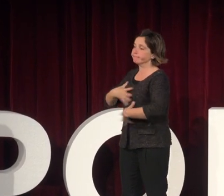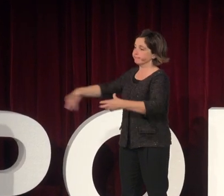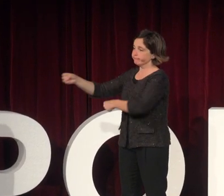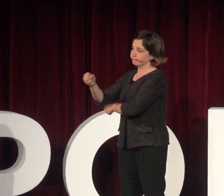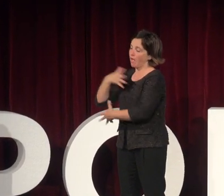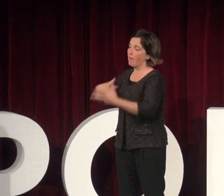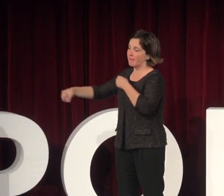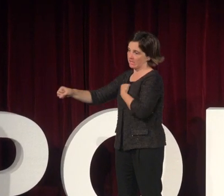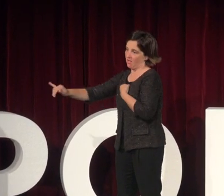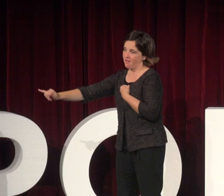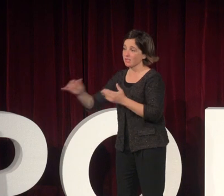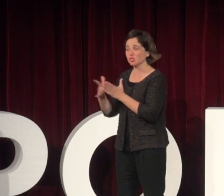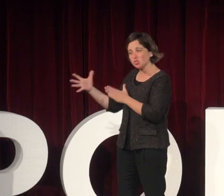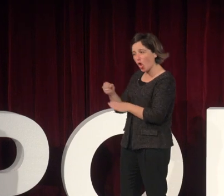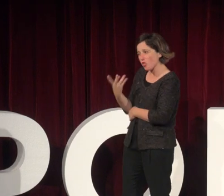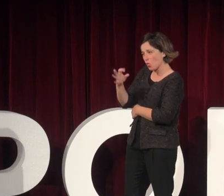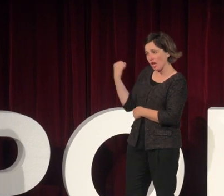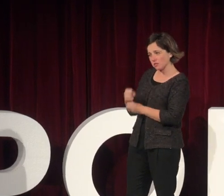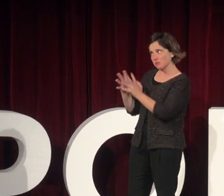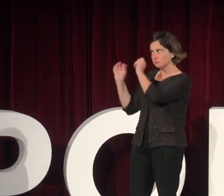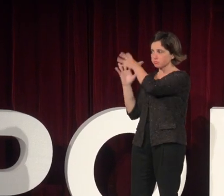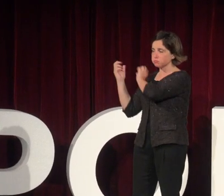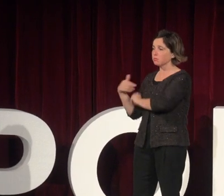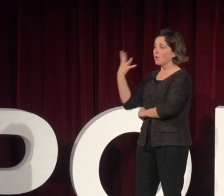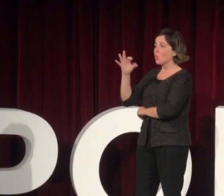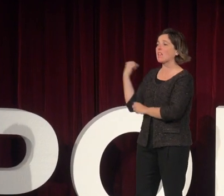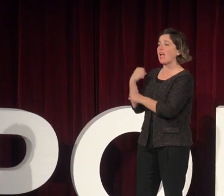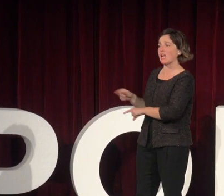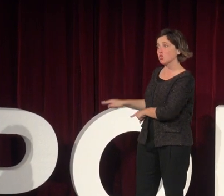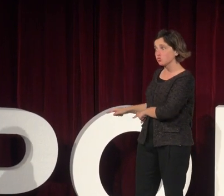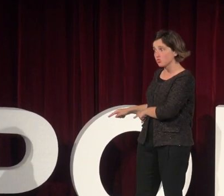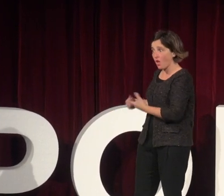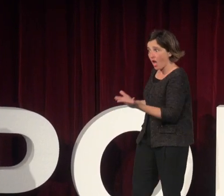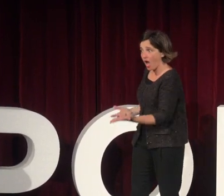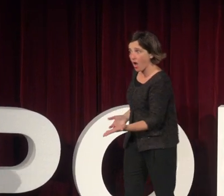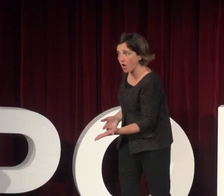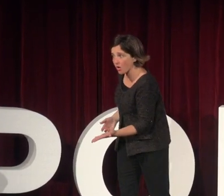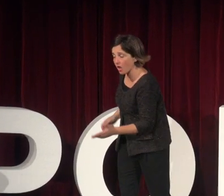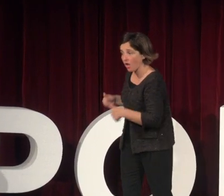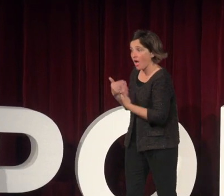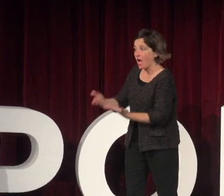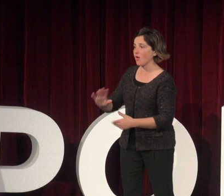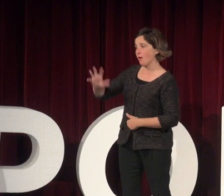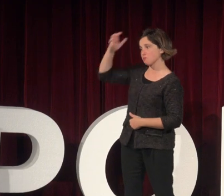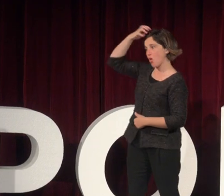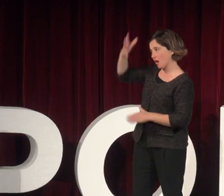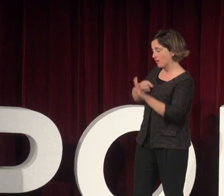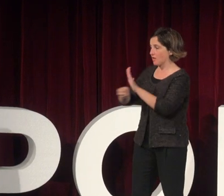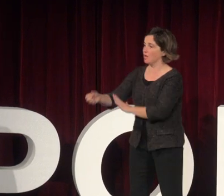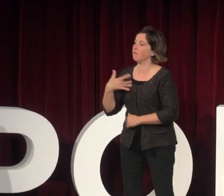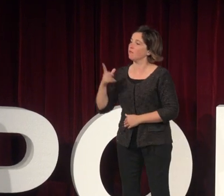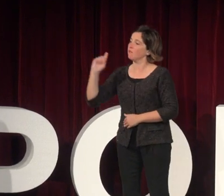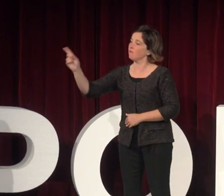pactar. Todas las fuerzas políticas estaban en ese acuerdo. A día de hoy, ese bloque monárquico que se puso